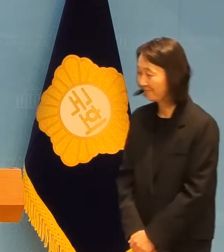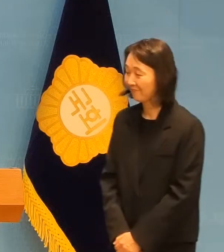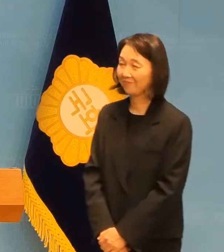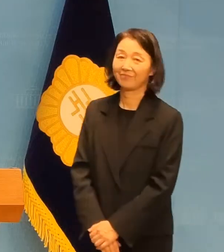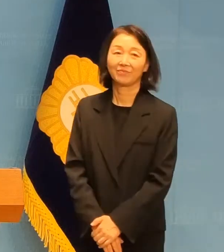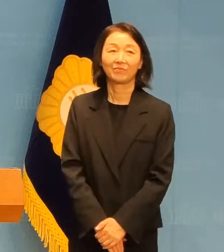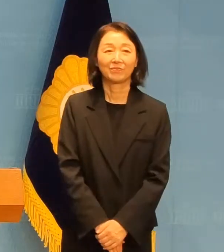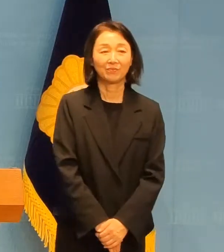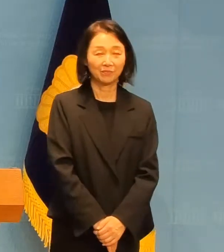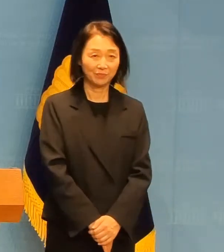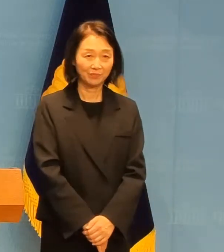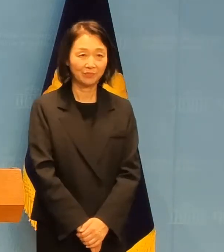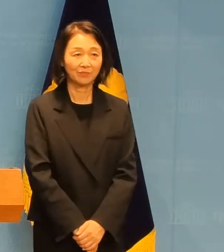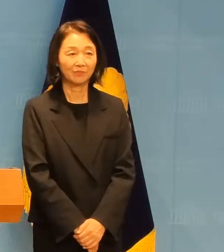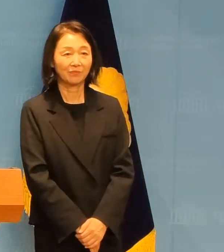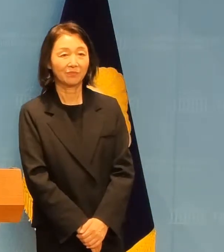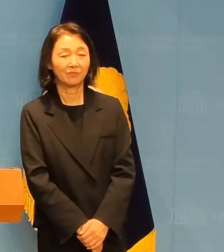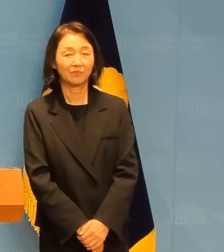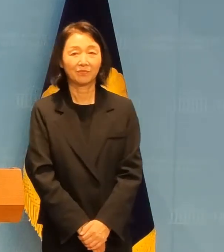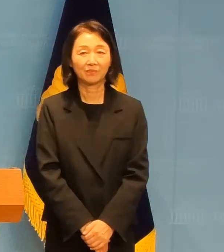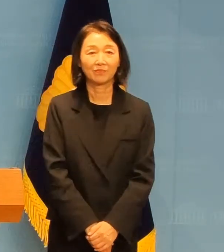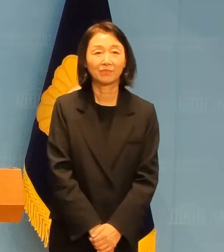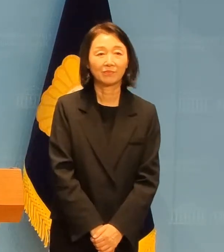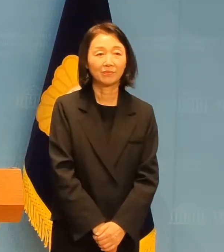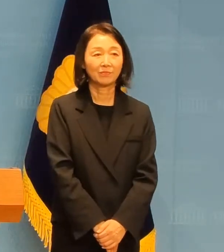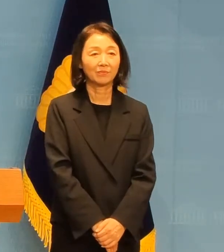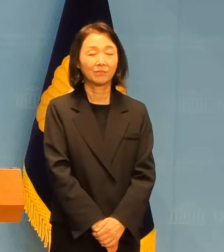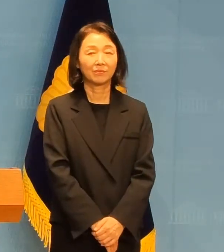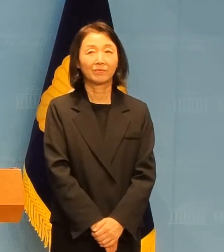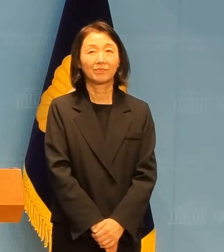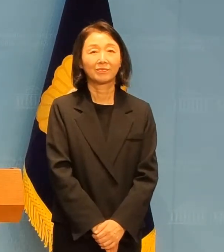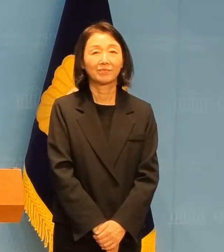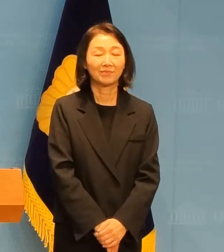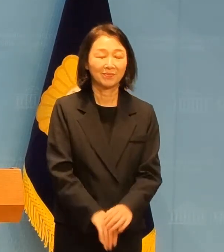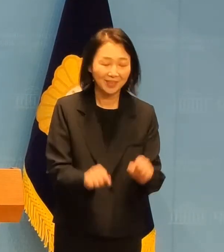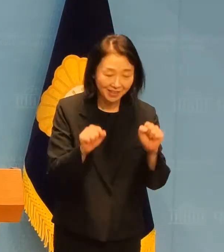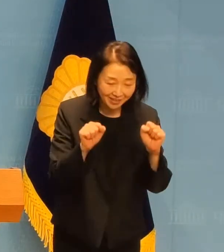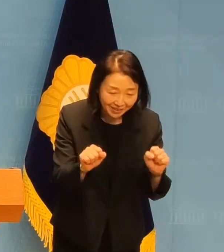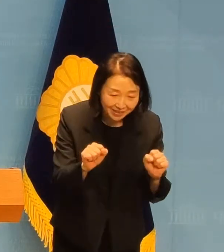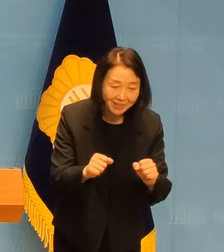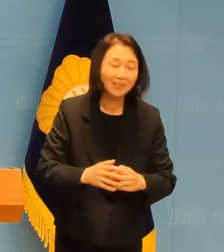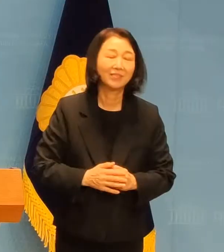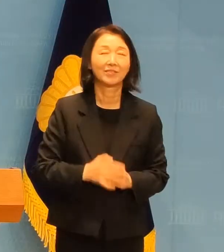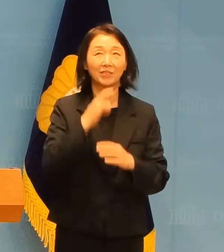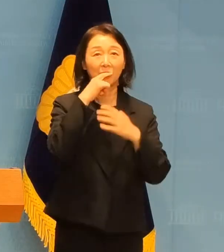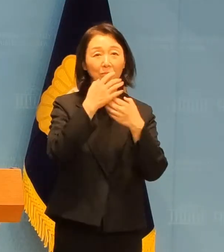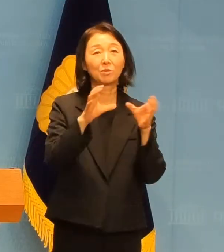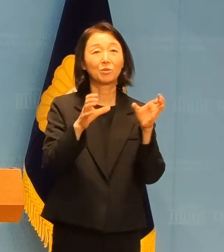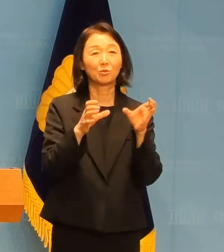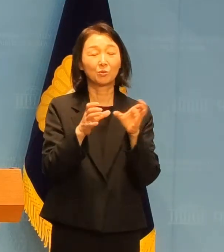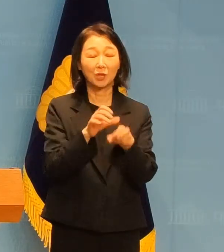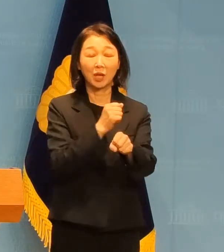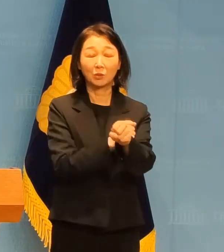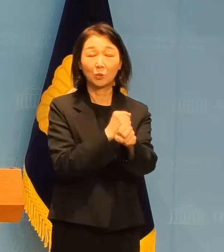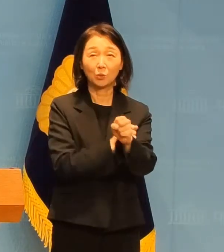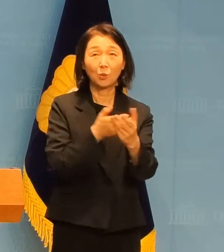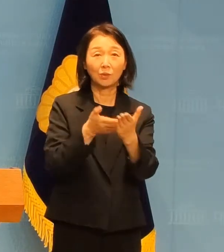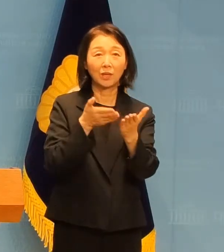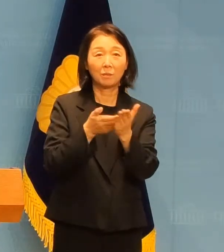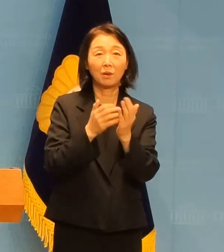안녕하십니까. 더불어민주당